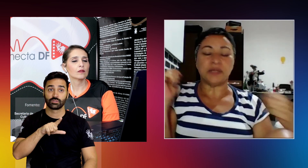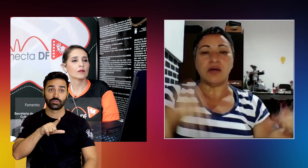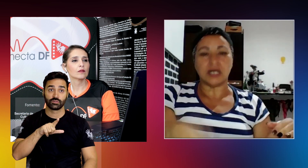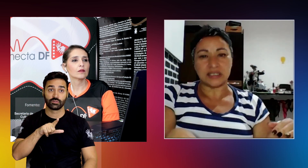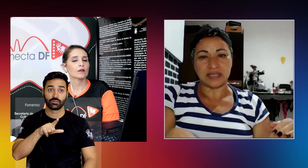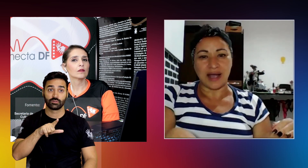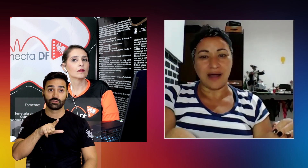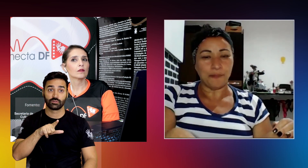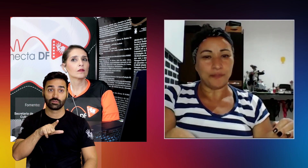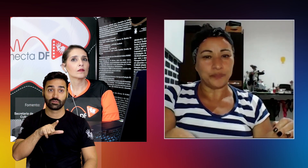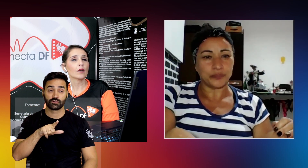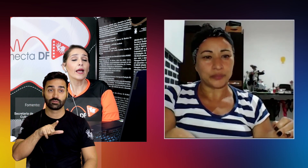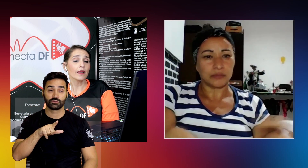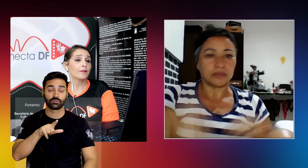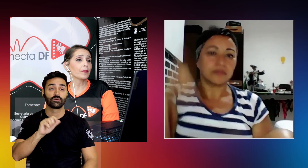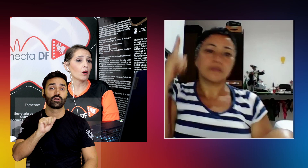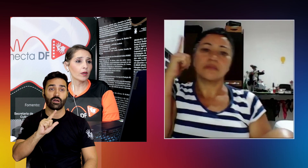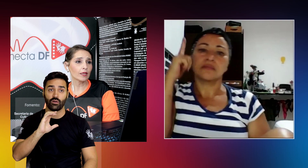para alcançar.